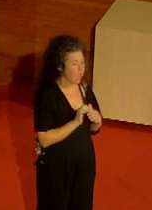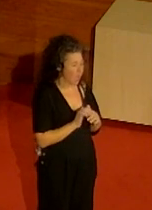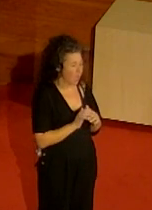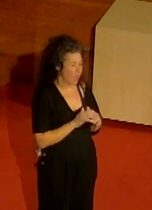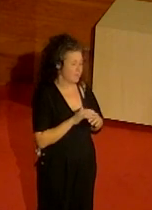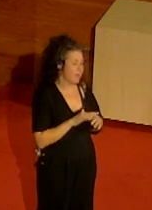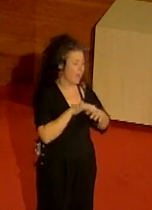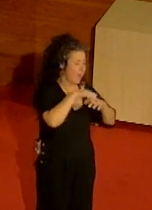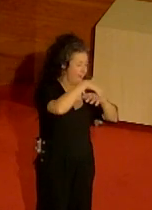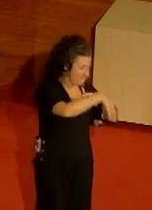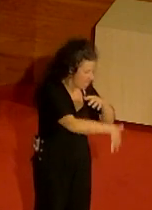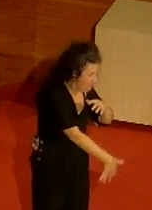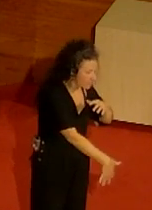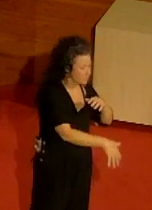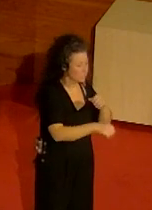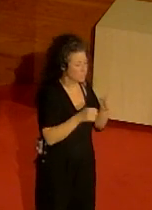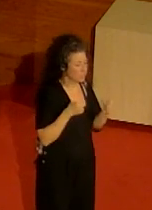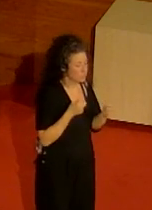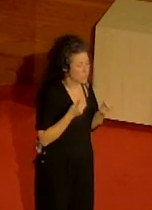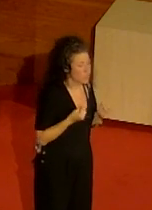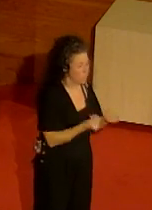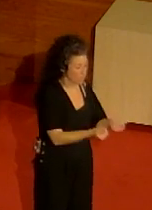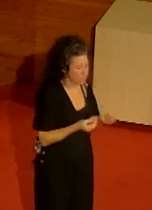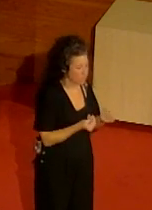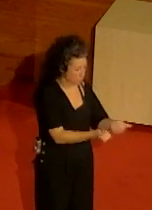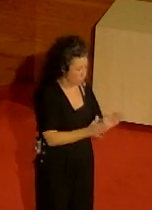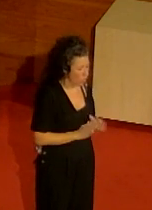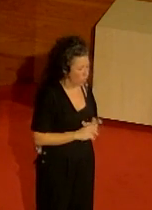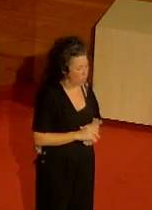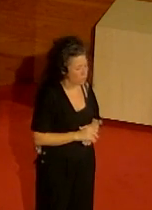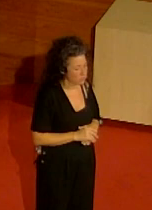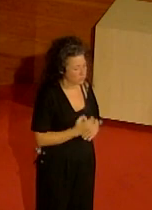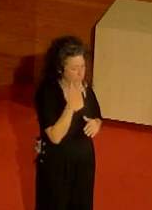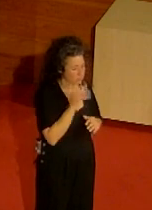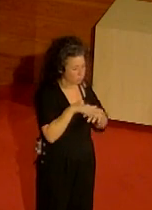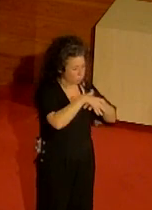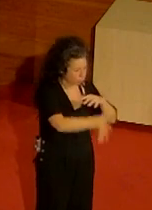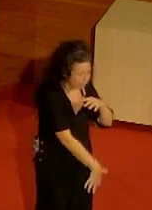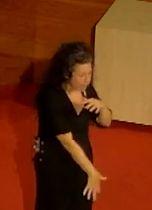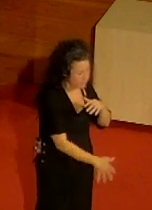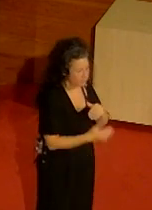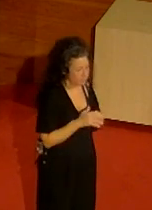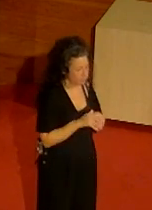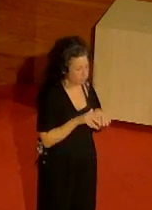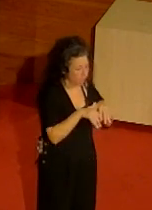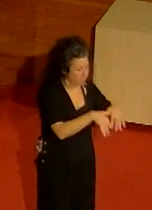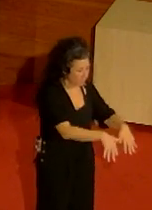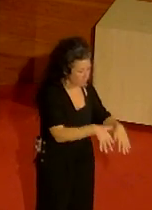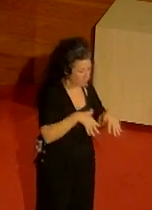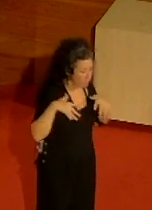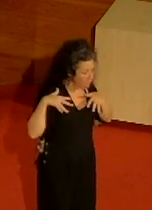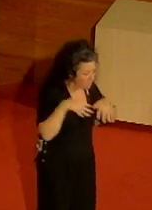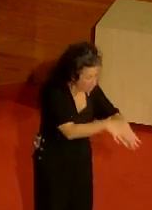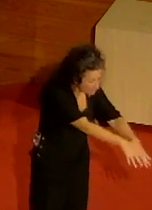los... Y hay una gradación, ¿no? Por ejemplo, cuando se habla de avalancha, claramente ahí sí que hay más intención política, ¿no?